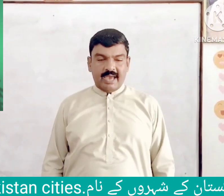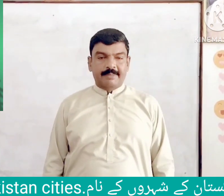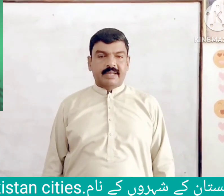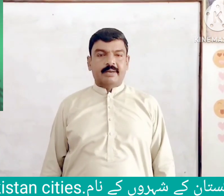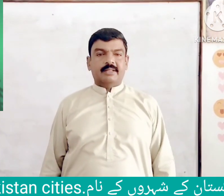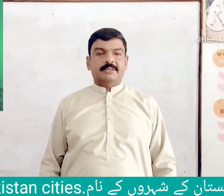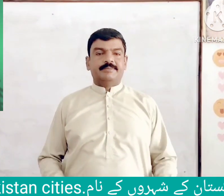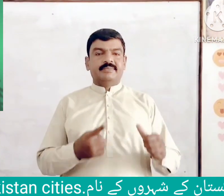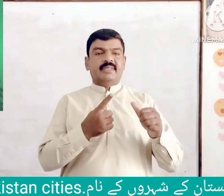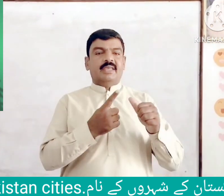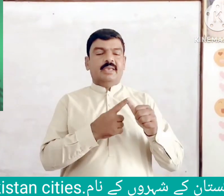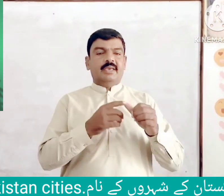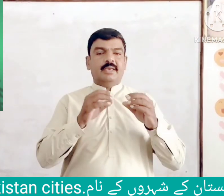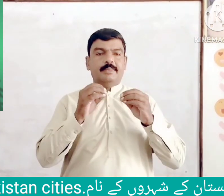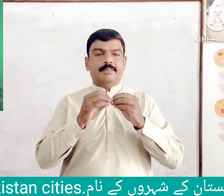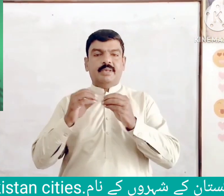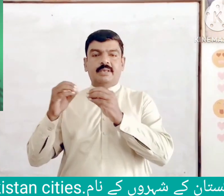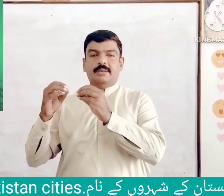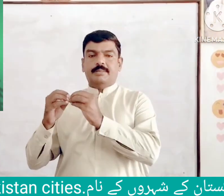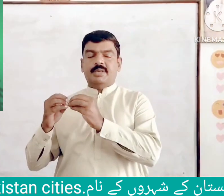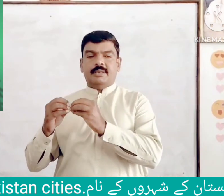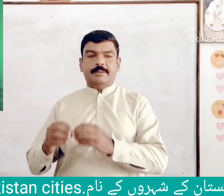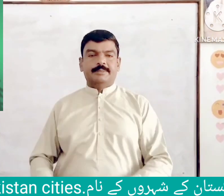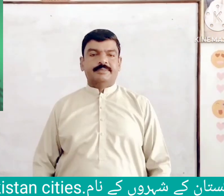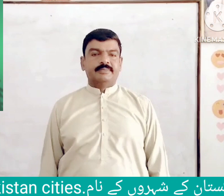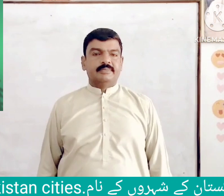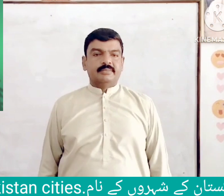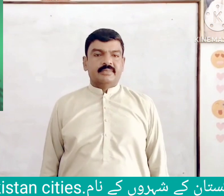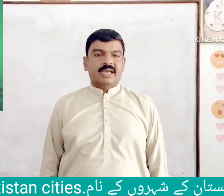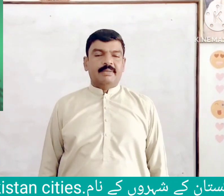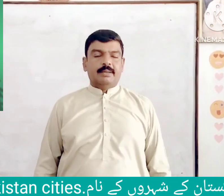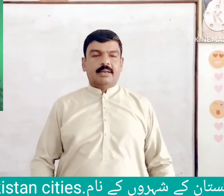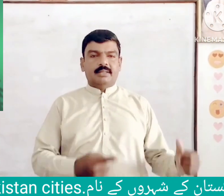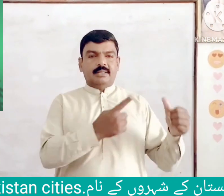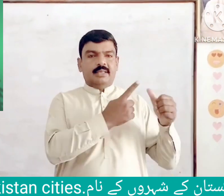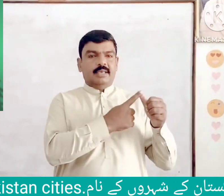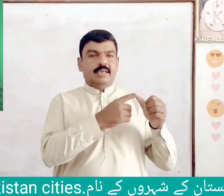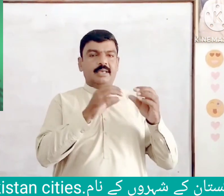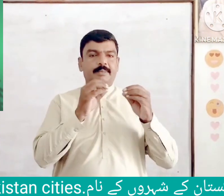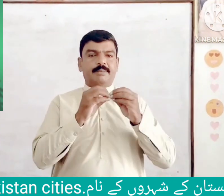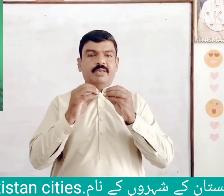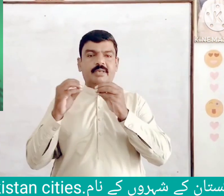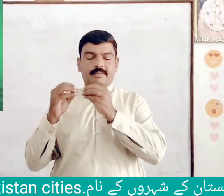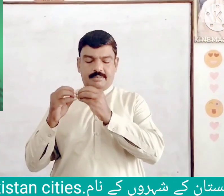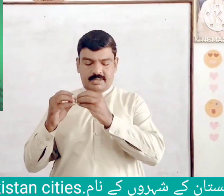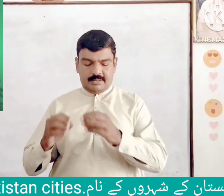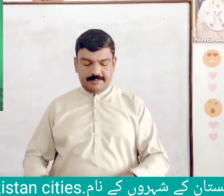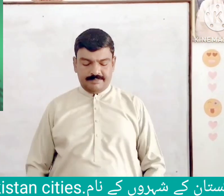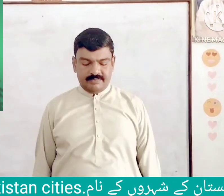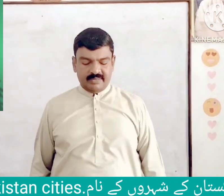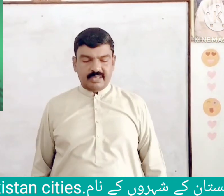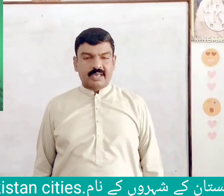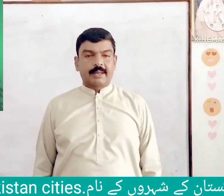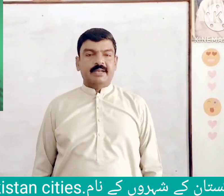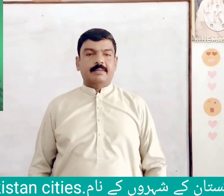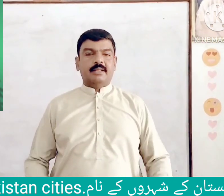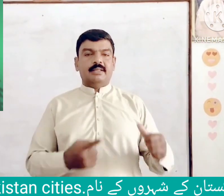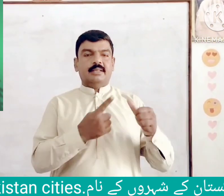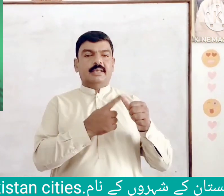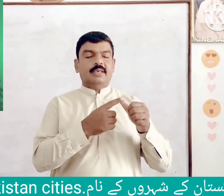हैदराबाद। एबटाबाद ए बी बी, एबटाबाद ए बी बी, एबटाबाद